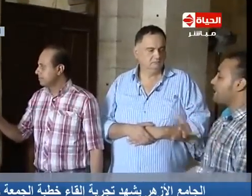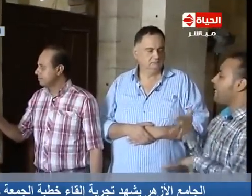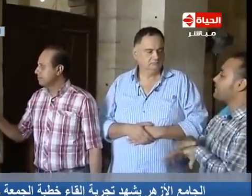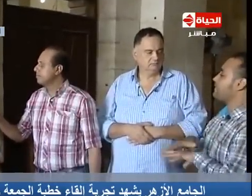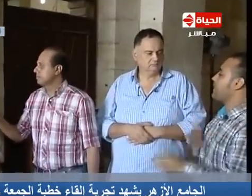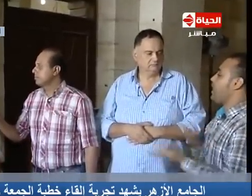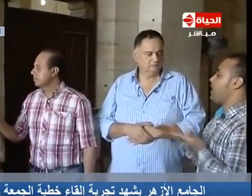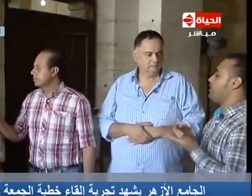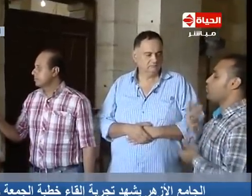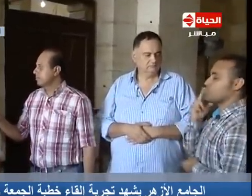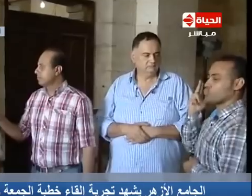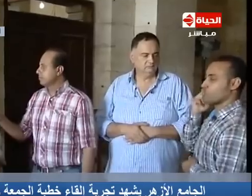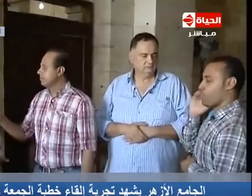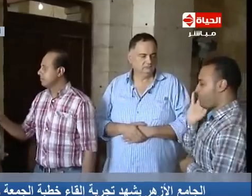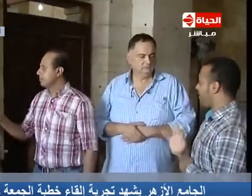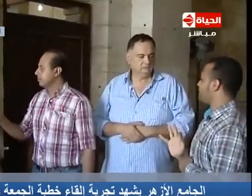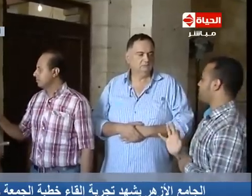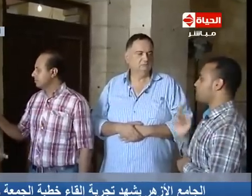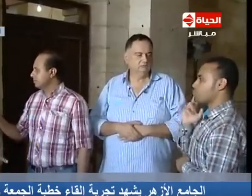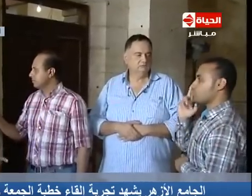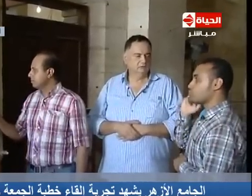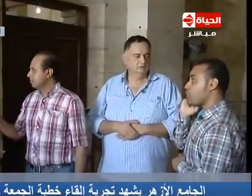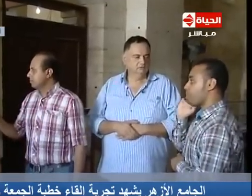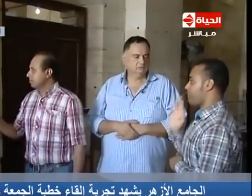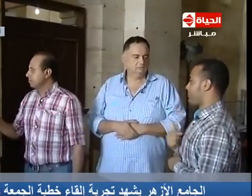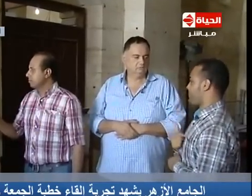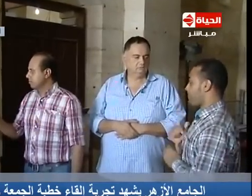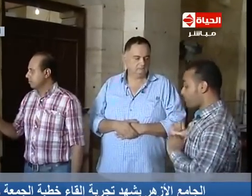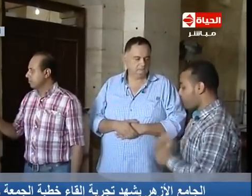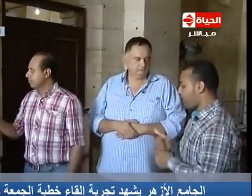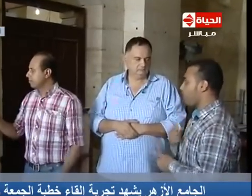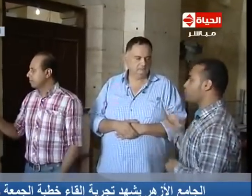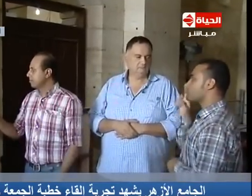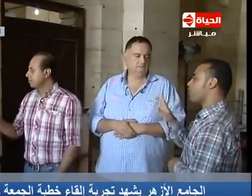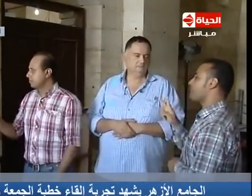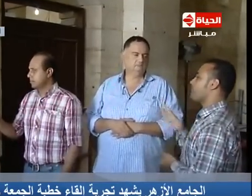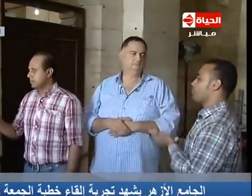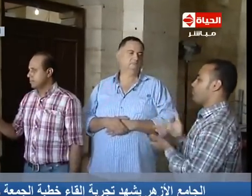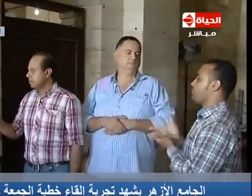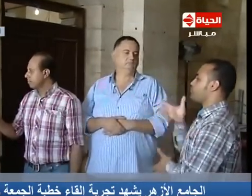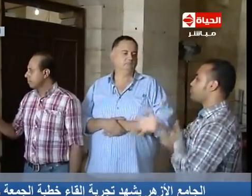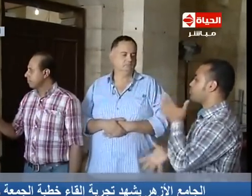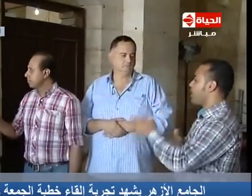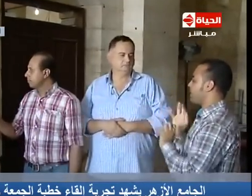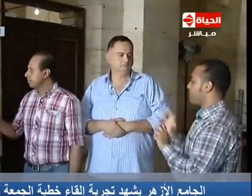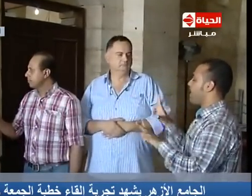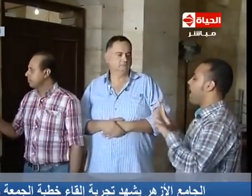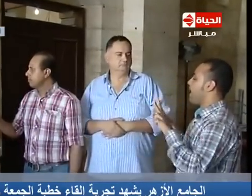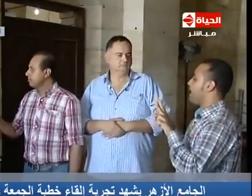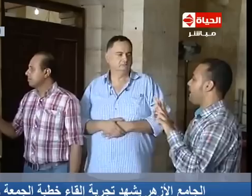في اتاحه النهارده للصم انهم يتابعوا خطبه الجمعه، اتمنى انه الاعلام المصري يدي مساحه اوسع انه كمان